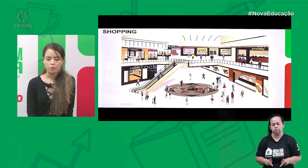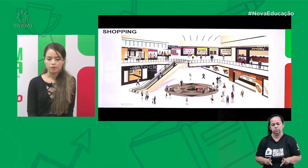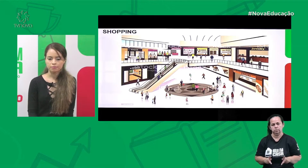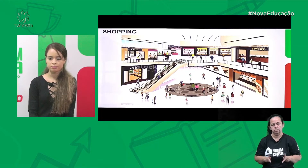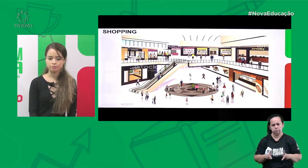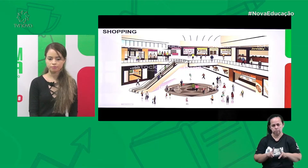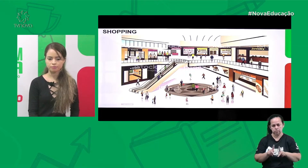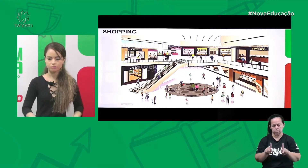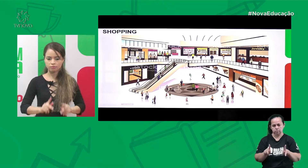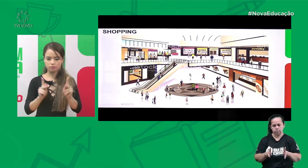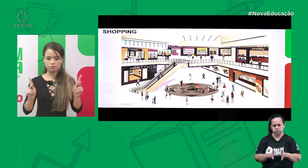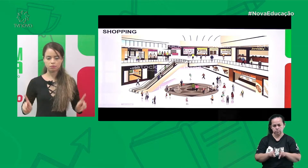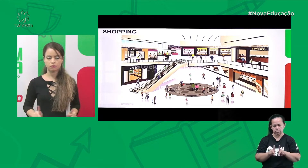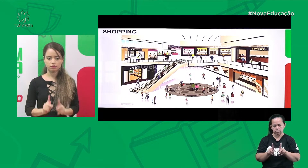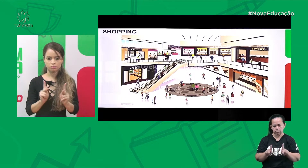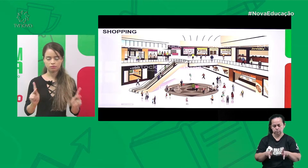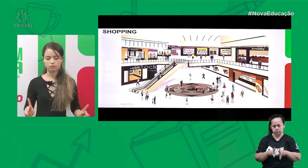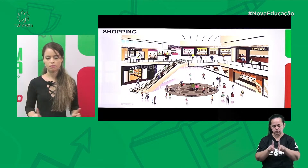Shopping.